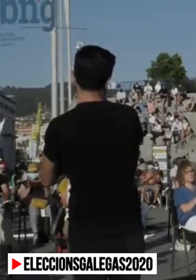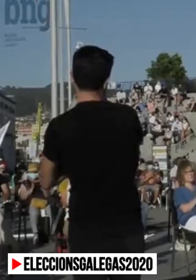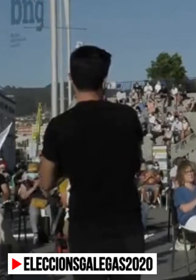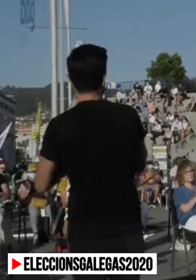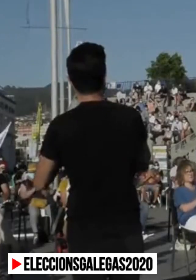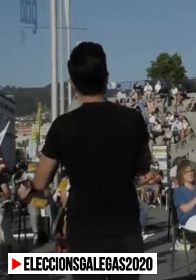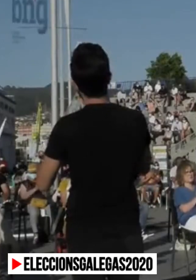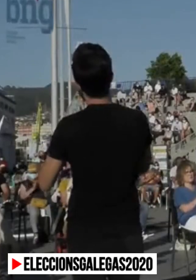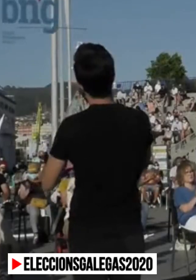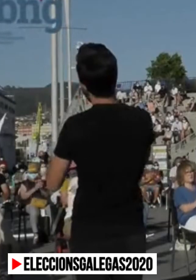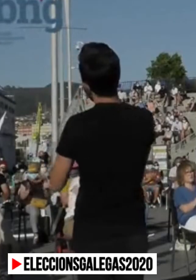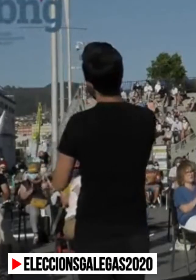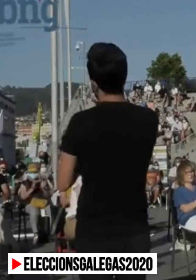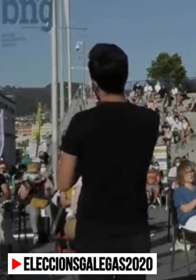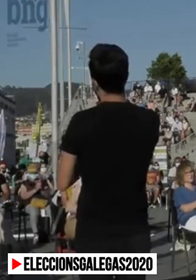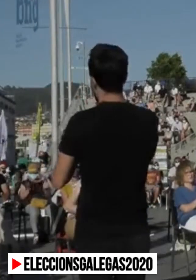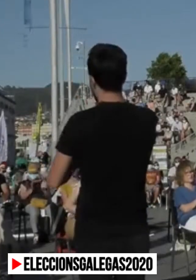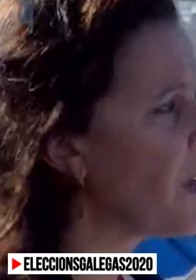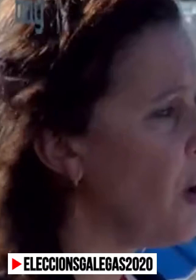viste deso debate?